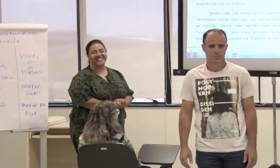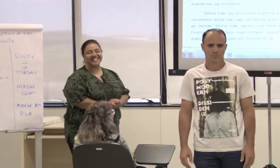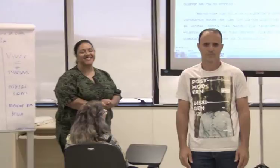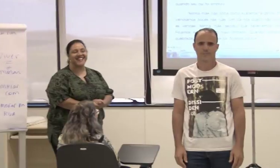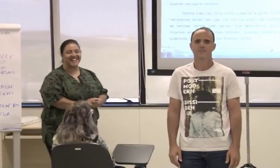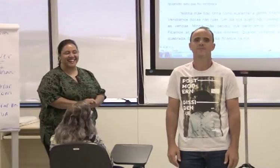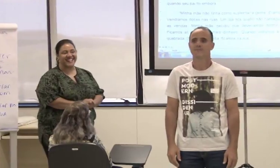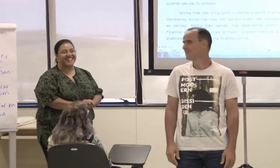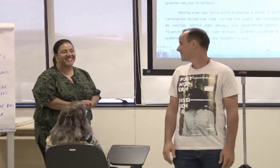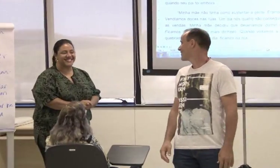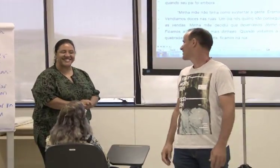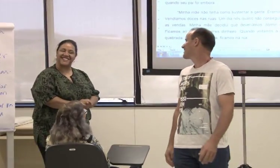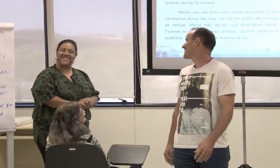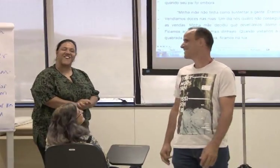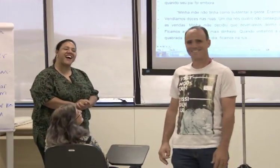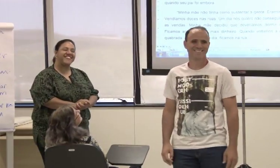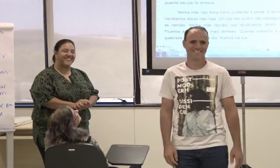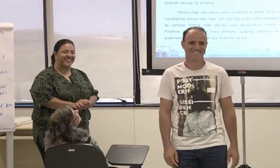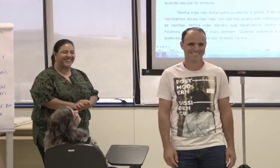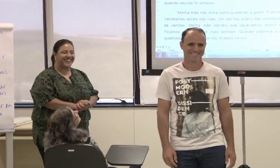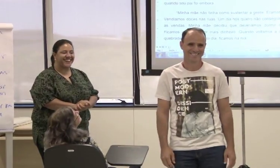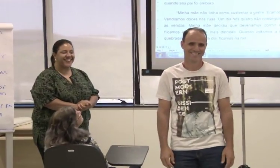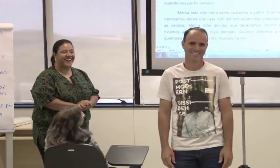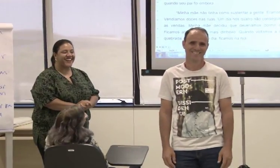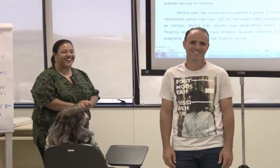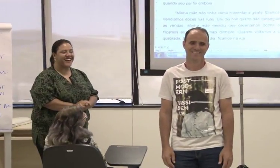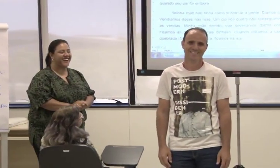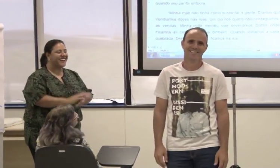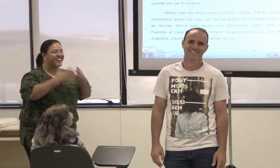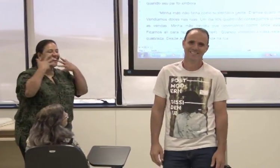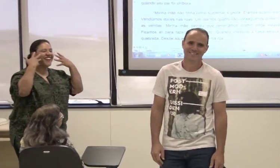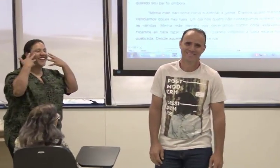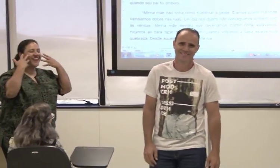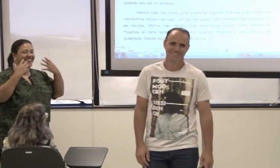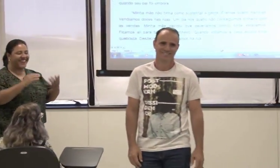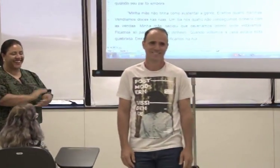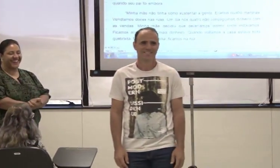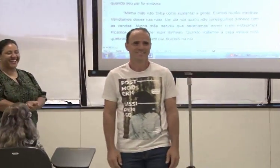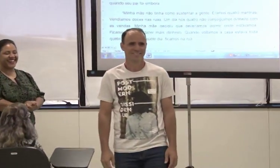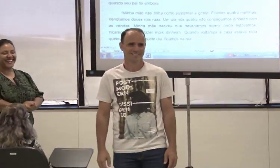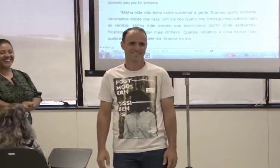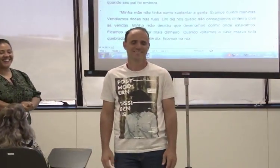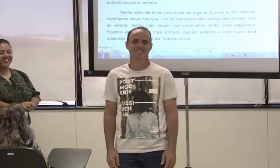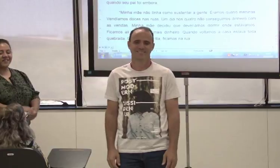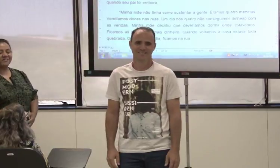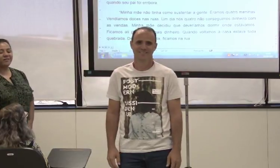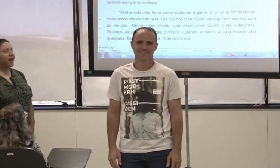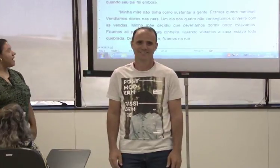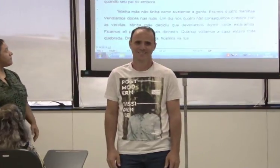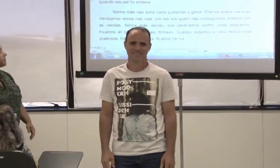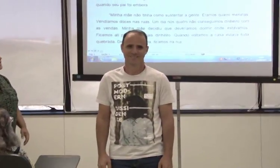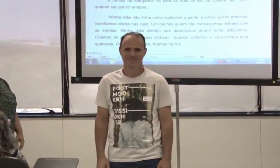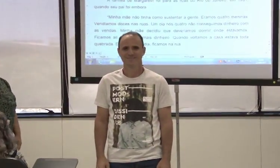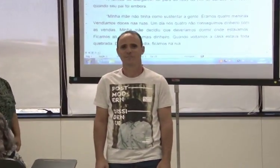Sorriu daí. Você está sendo filmado. Preparada, sentada, já. Vamos lá?